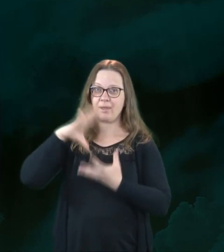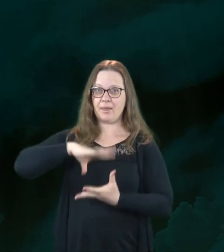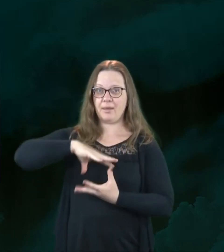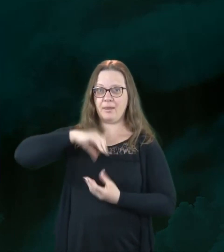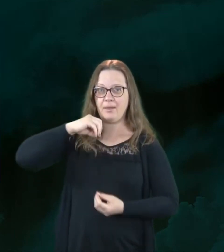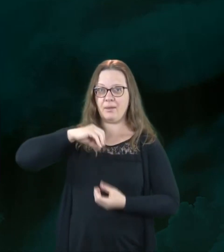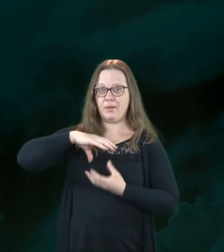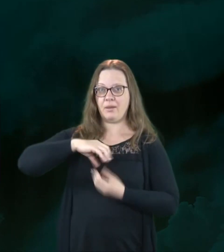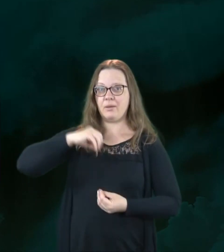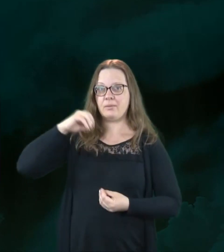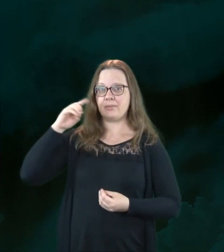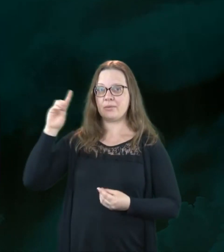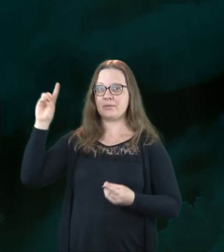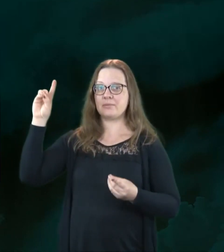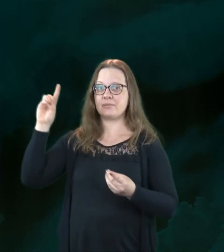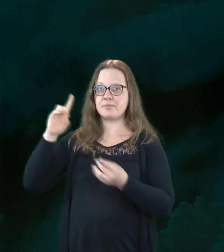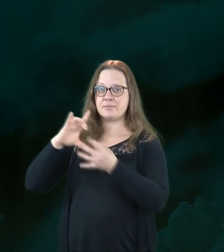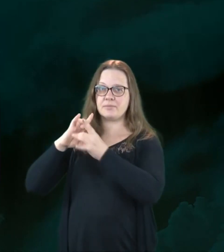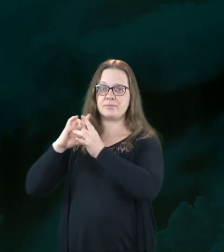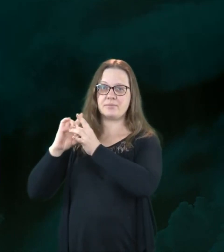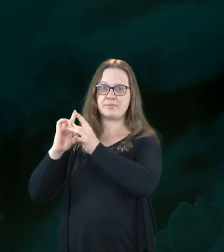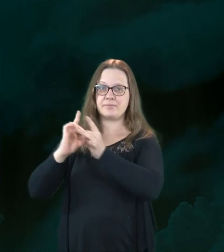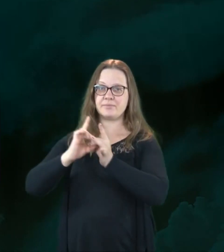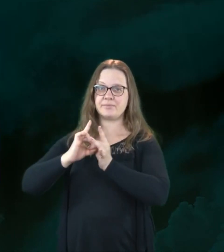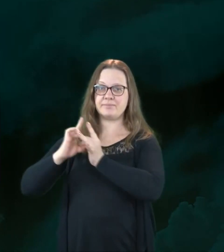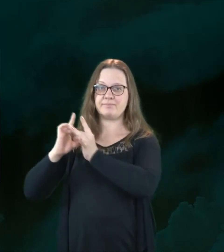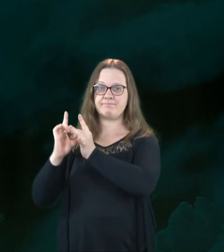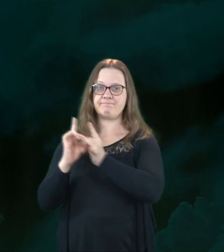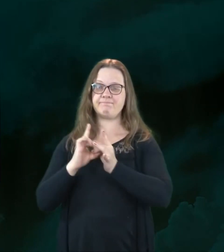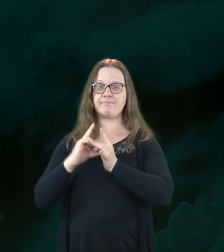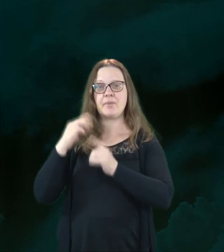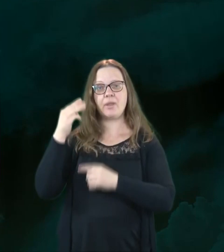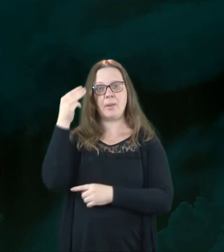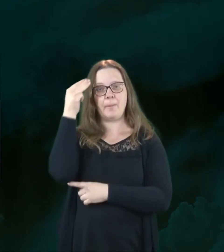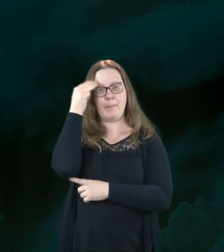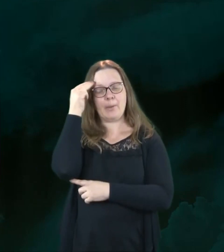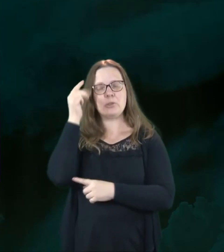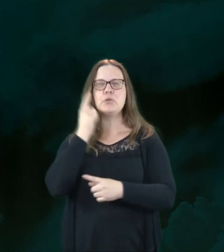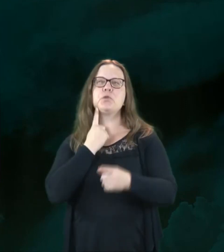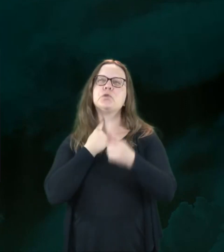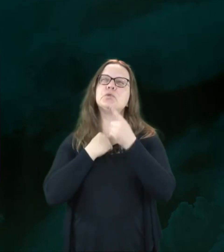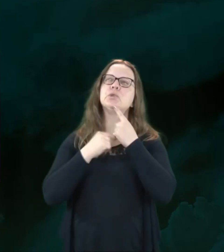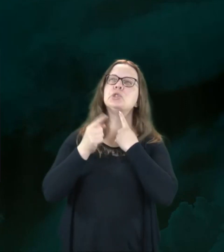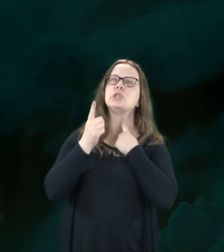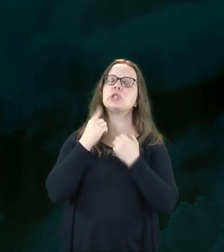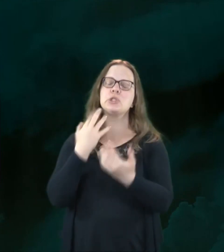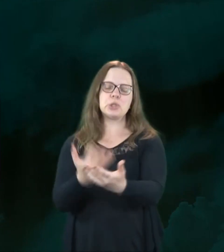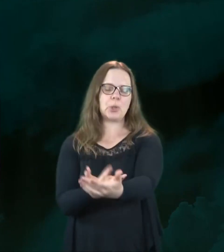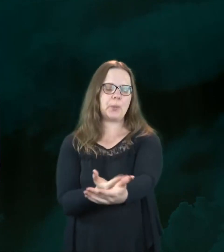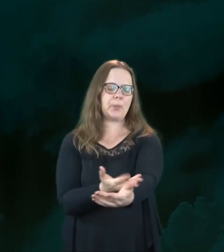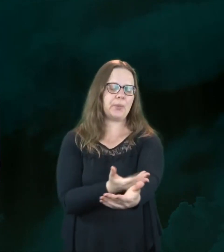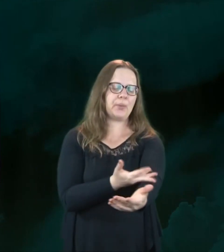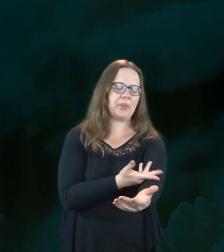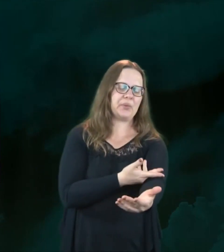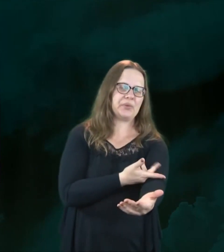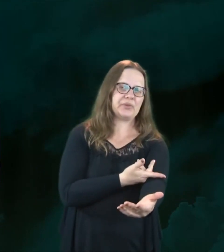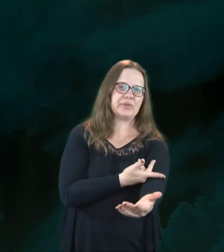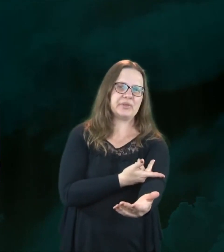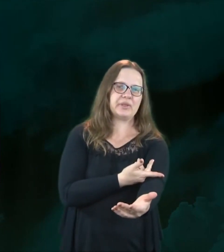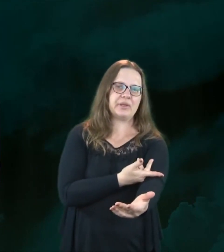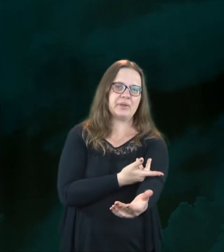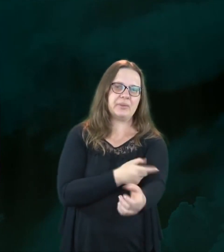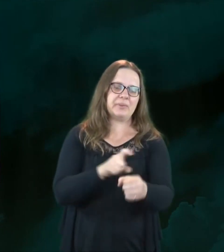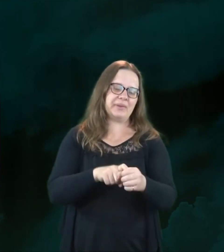A sua mente, vontade e emoção ainda são muito livres. Você ainda pensa o que quer, você